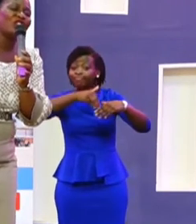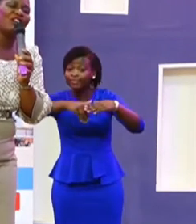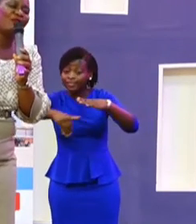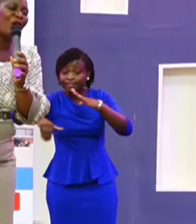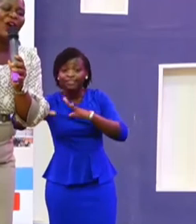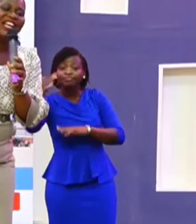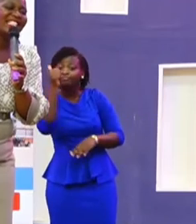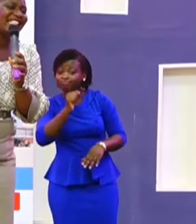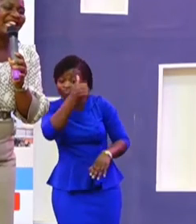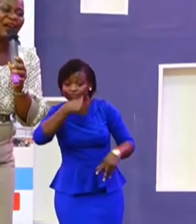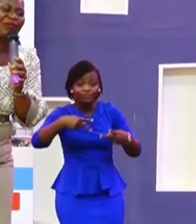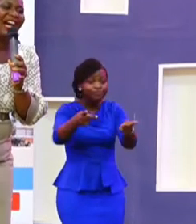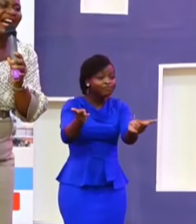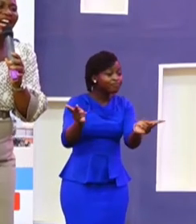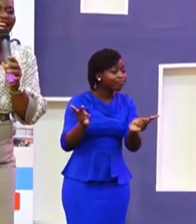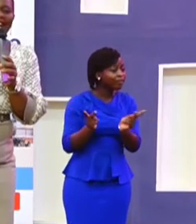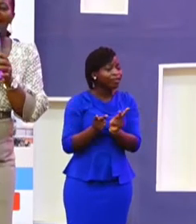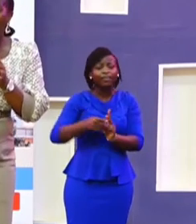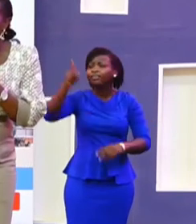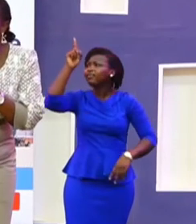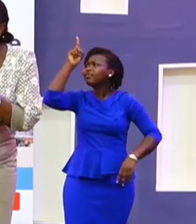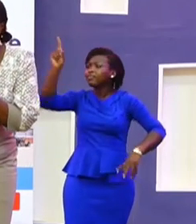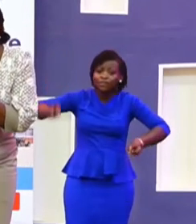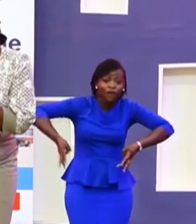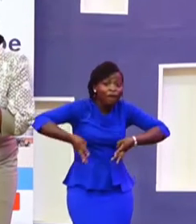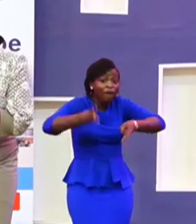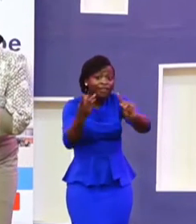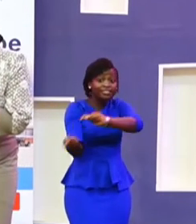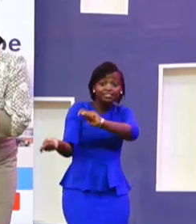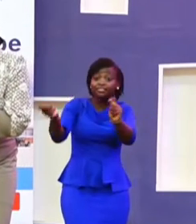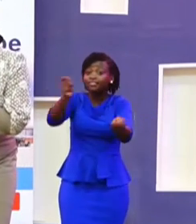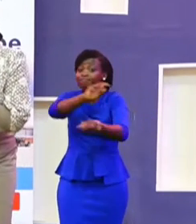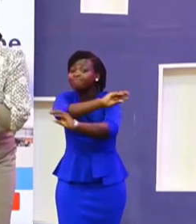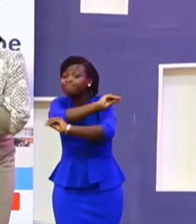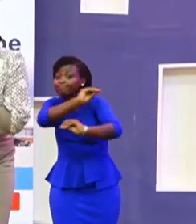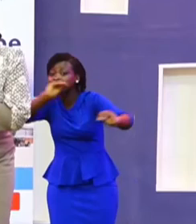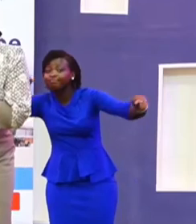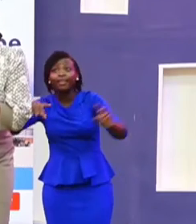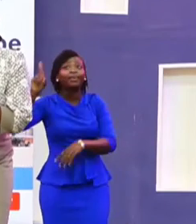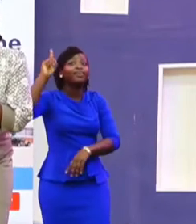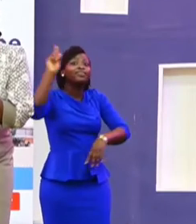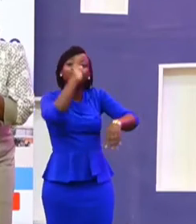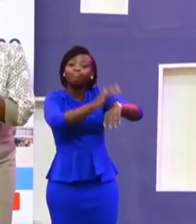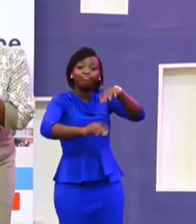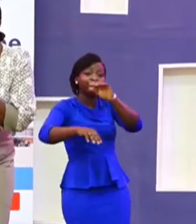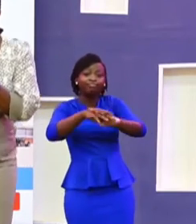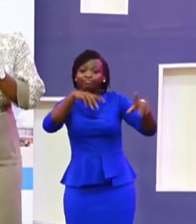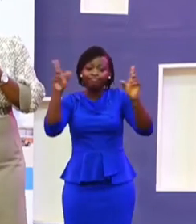Eyo muchifo etetama Ama kuwange teka chuka Yetabanga